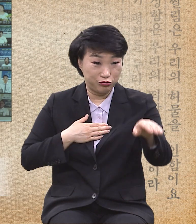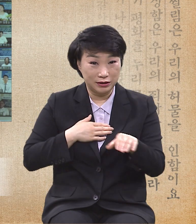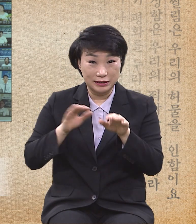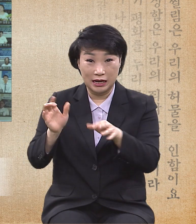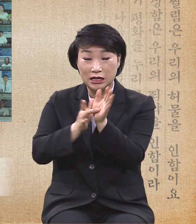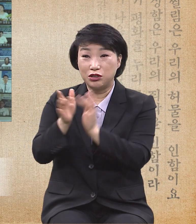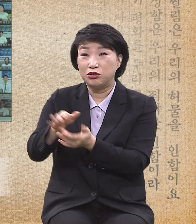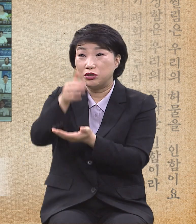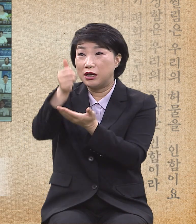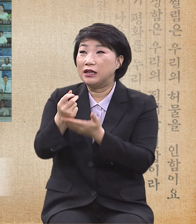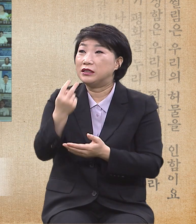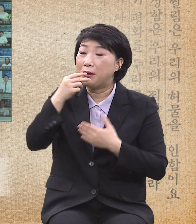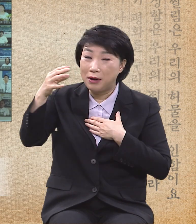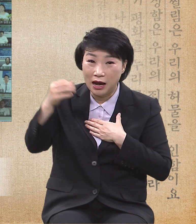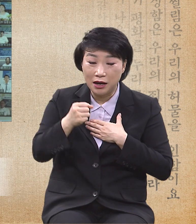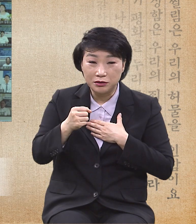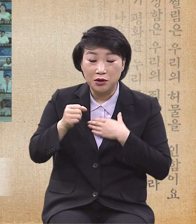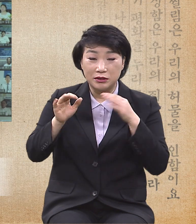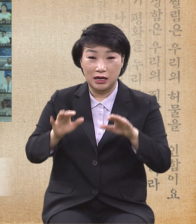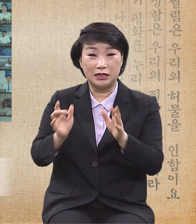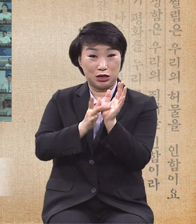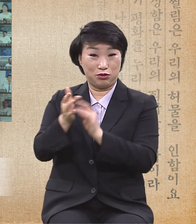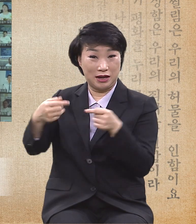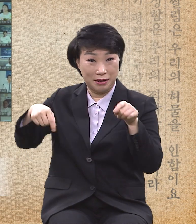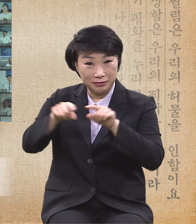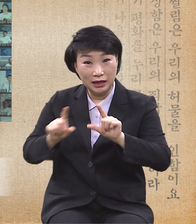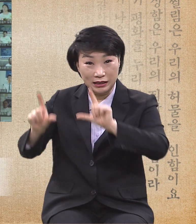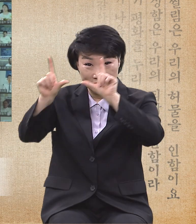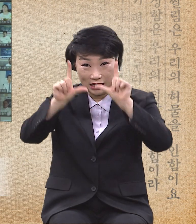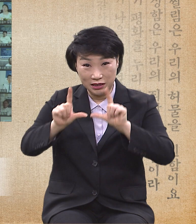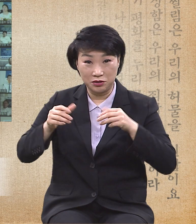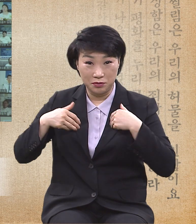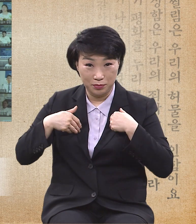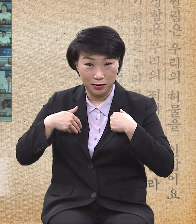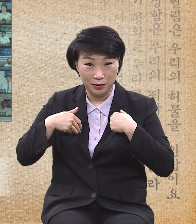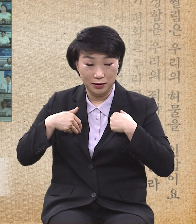영원한 생명으로 예수와 함께 살자.